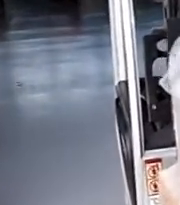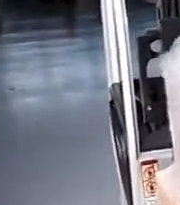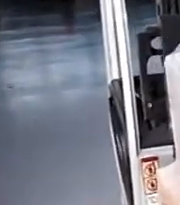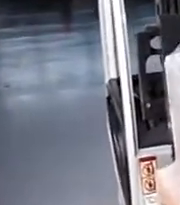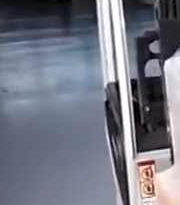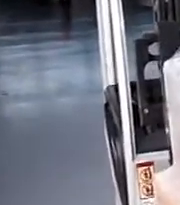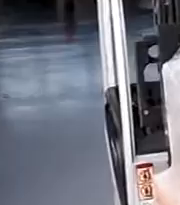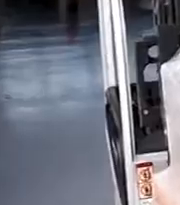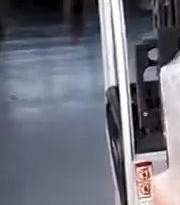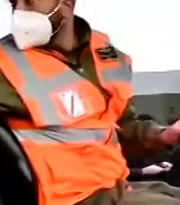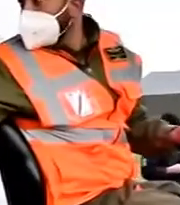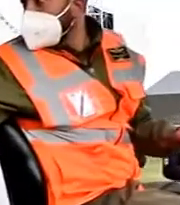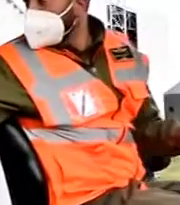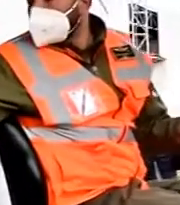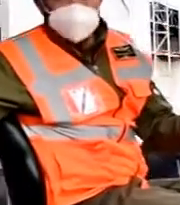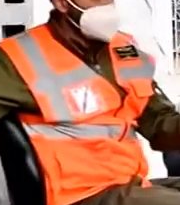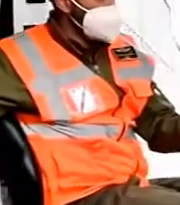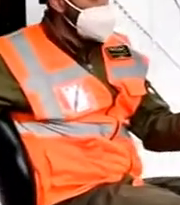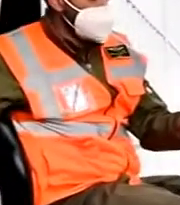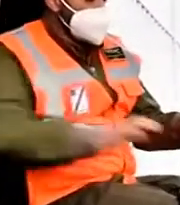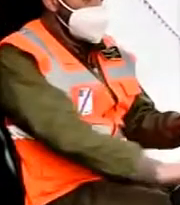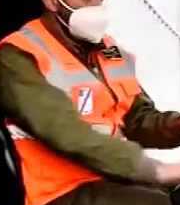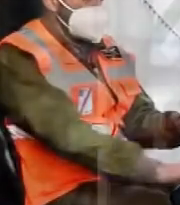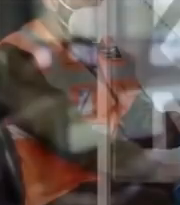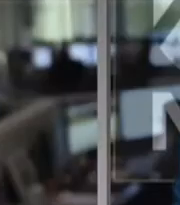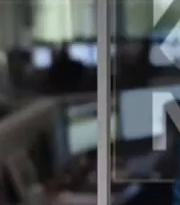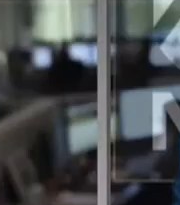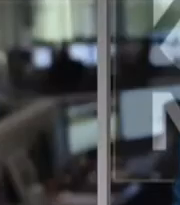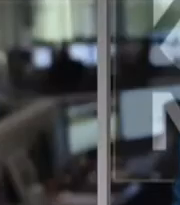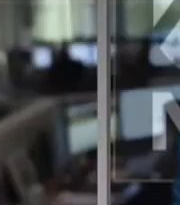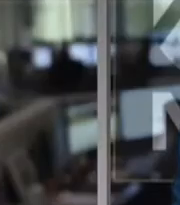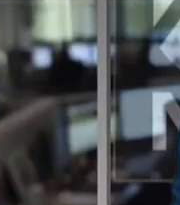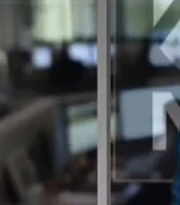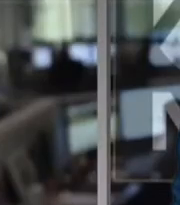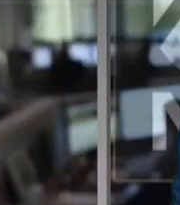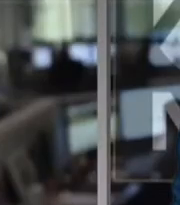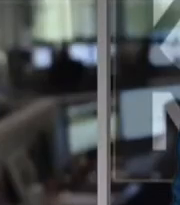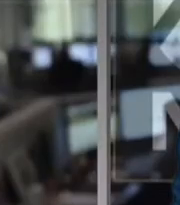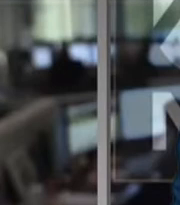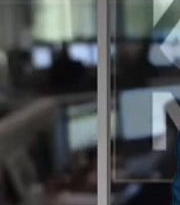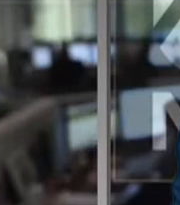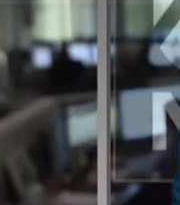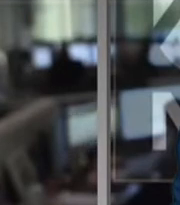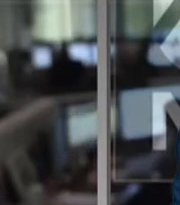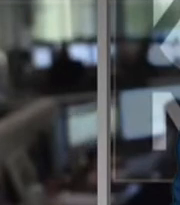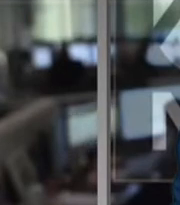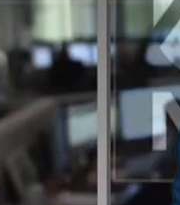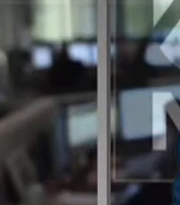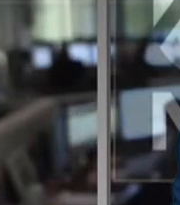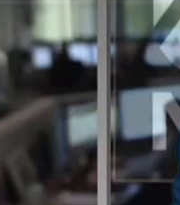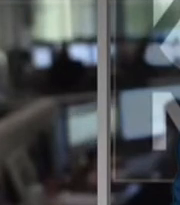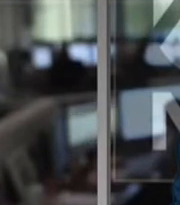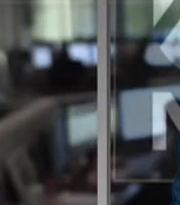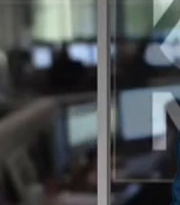dovrebbe averne a disposizione 3.500 dicevamo che sul tavolo rimane la questura la questione